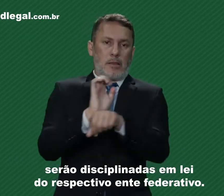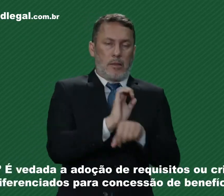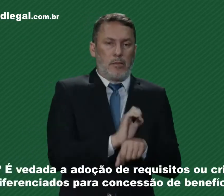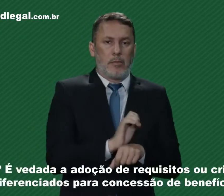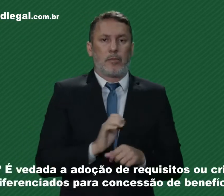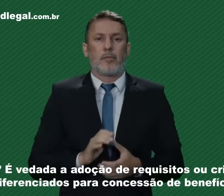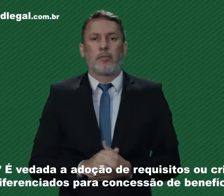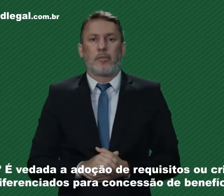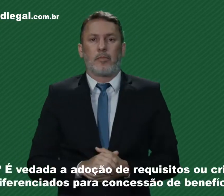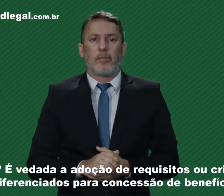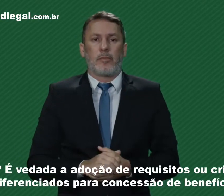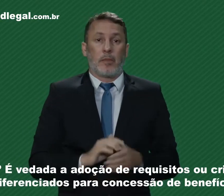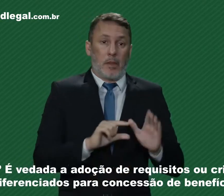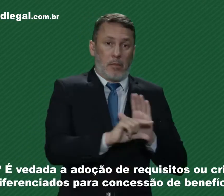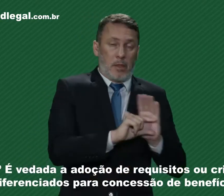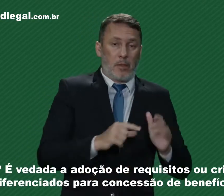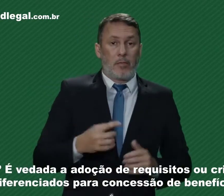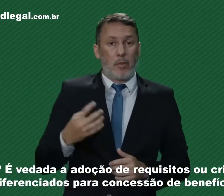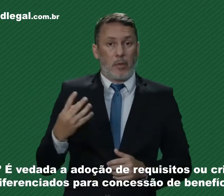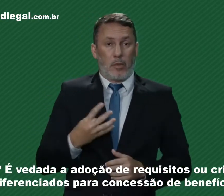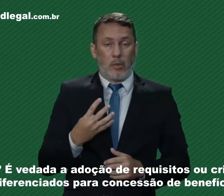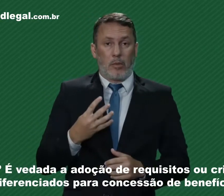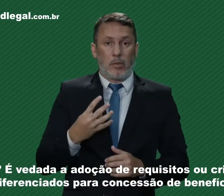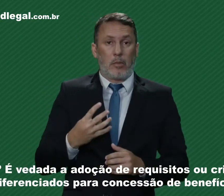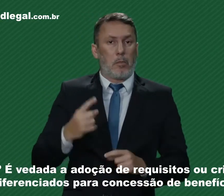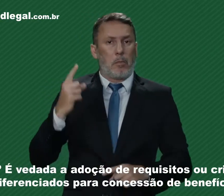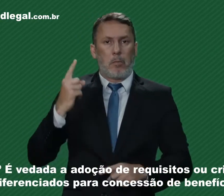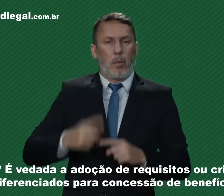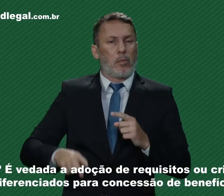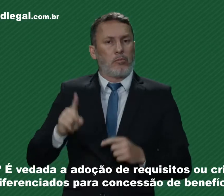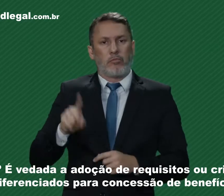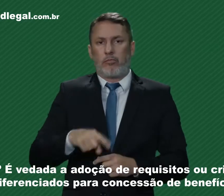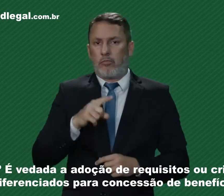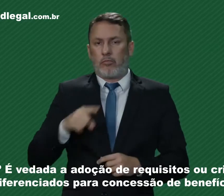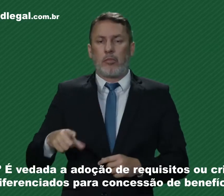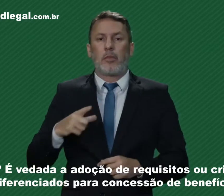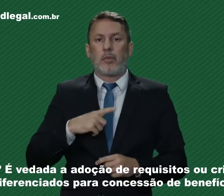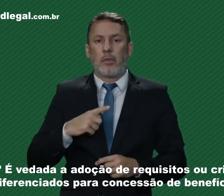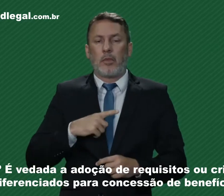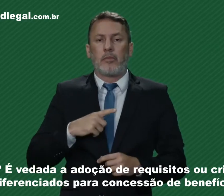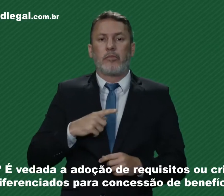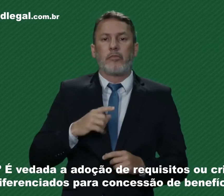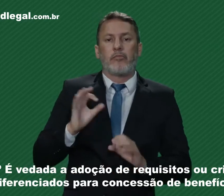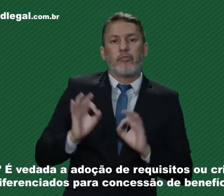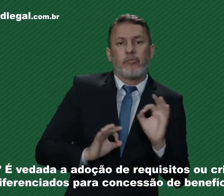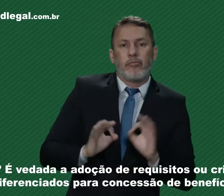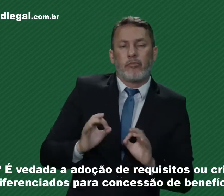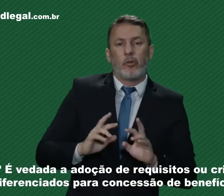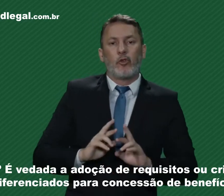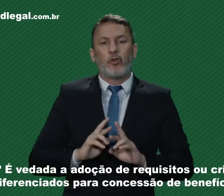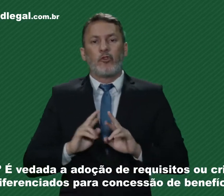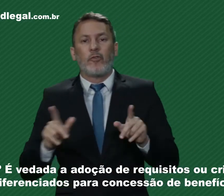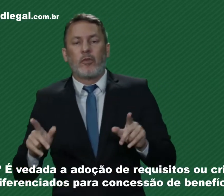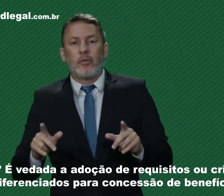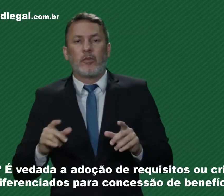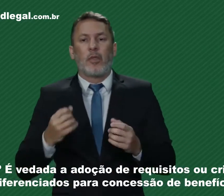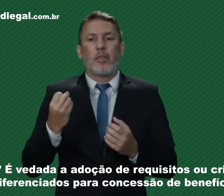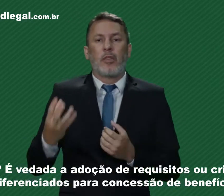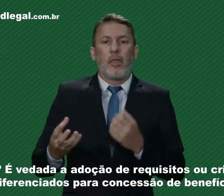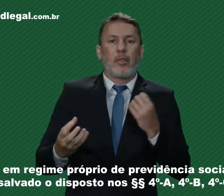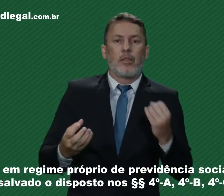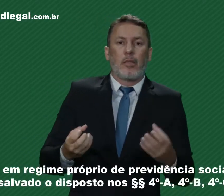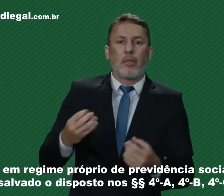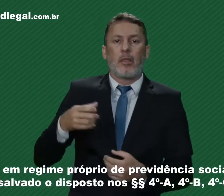federativo. Parágrafo 4º. É vedada a adoção de requisitos ou critérios diferenciados para a concessão